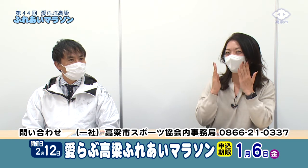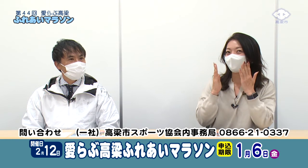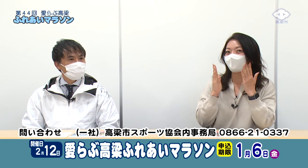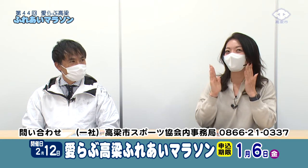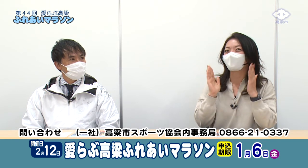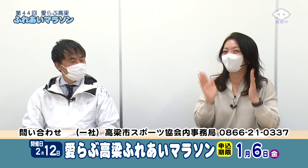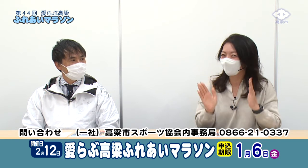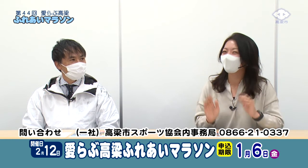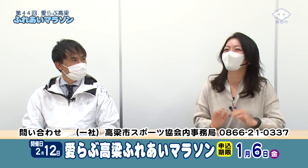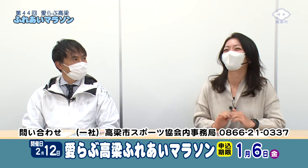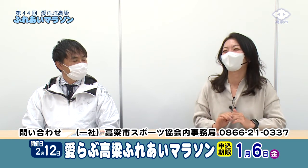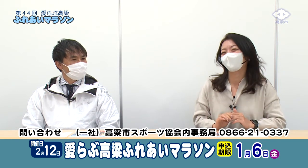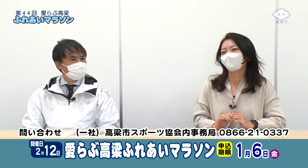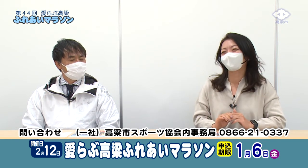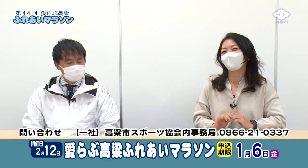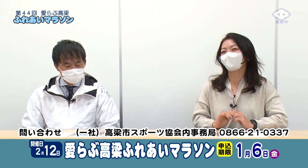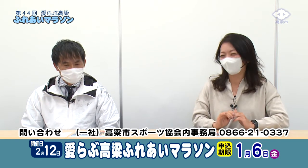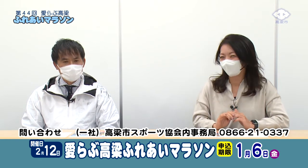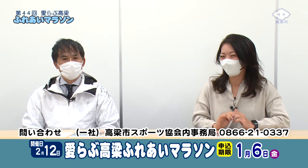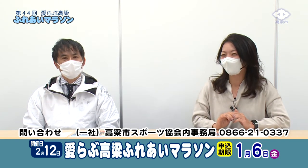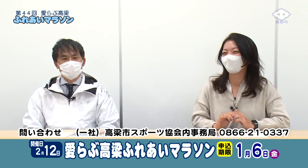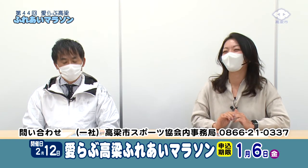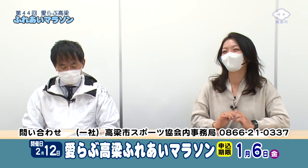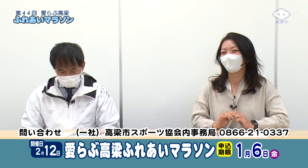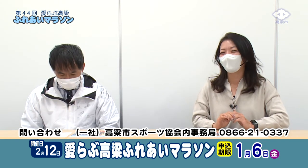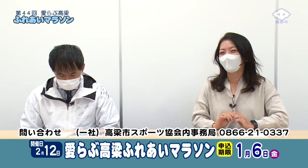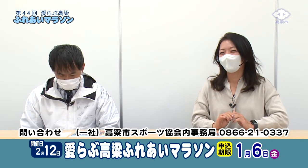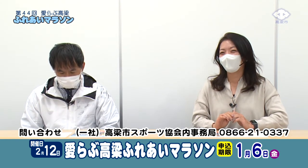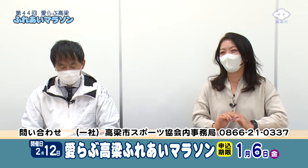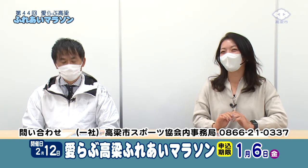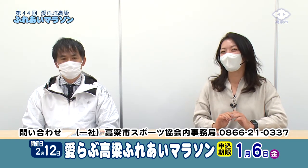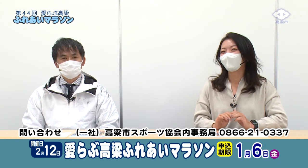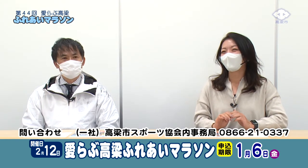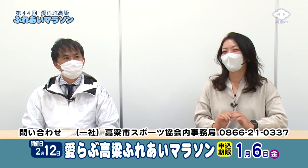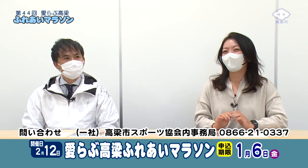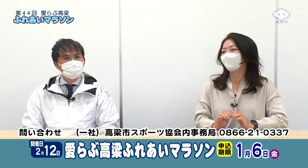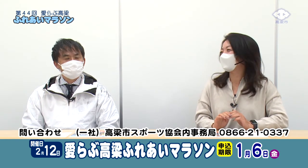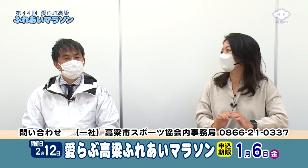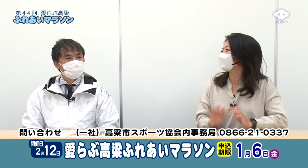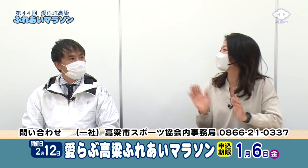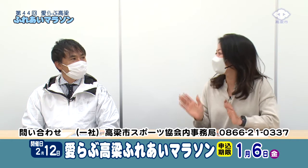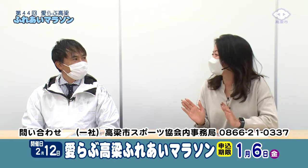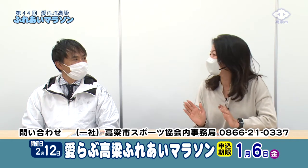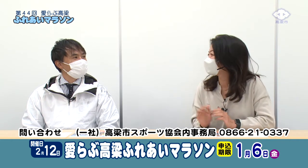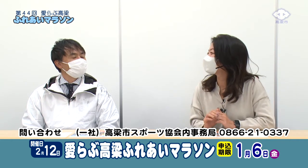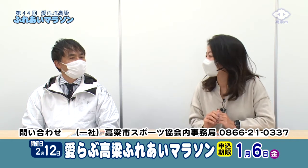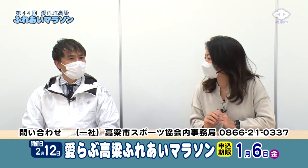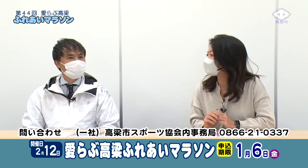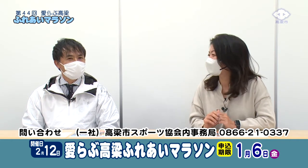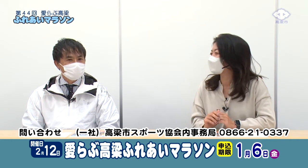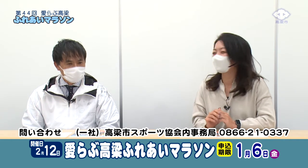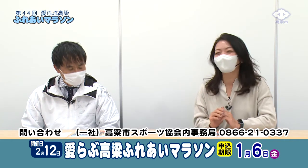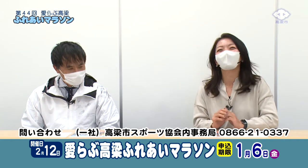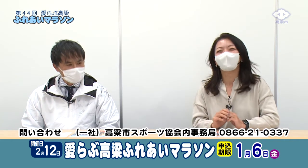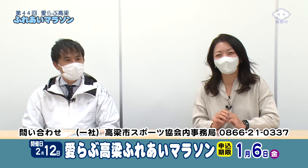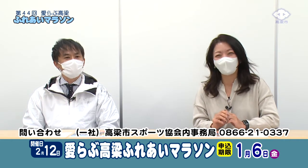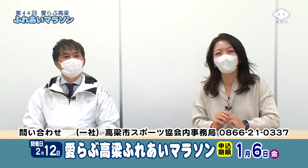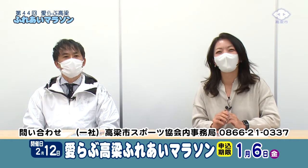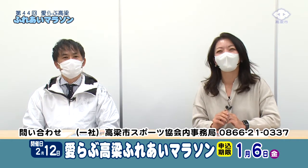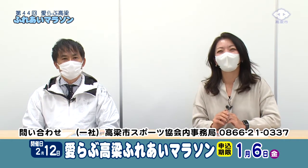用などの基本的な感染対策はしっかりとしていただいて、はい、まずは、ね、安全に楽しむということを ね、 ね、していただきたいですね。 それが